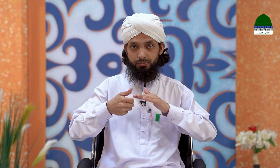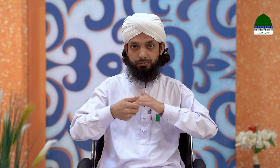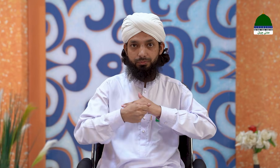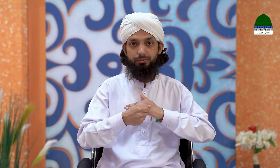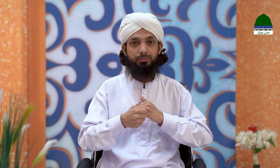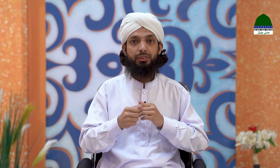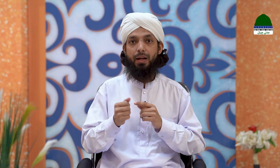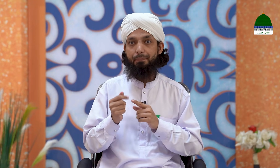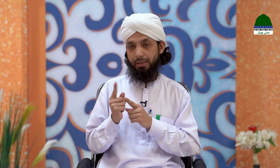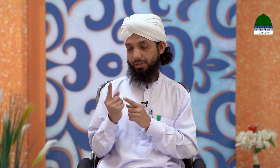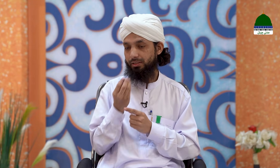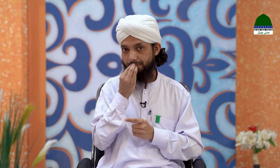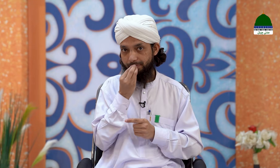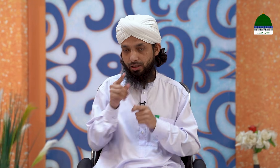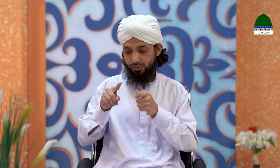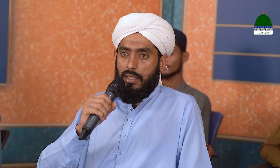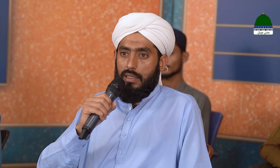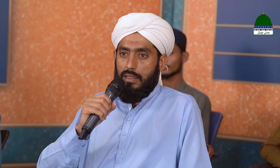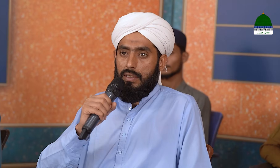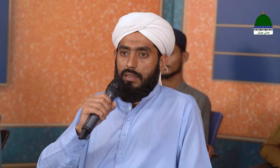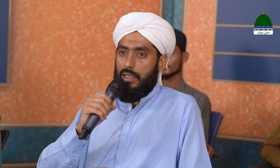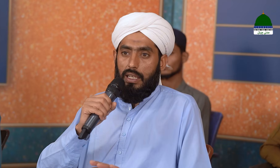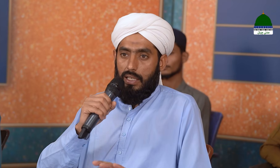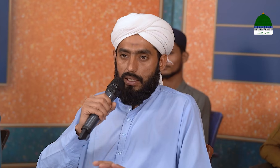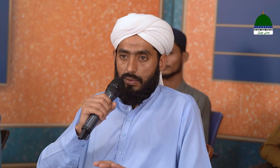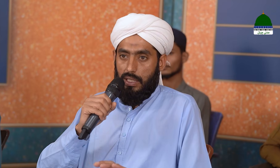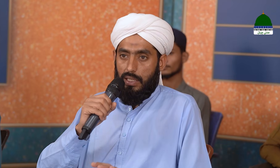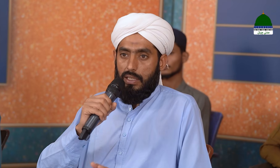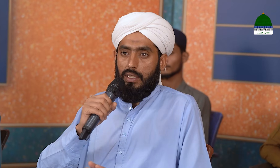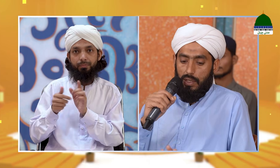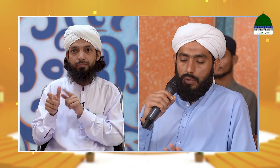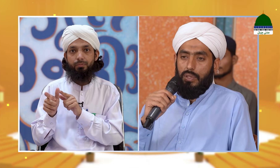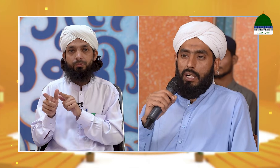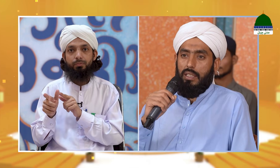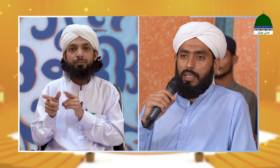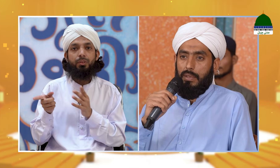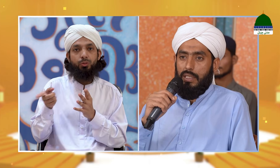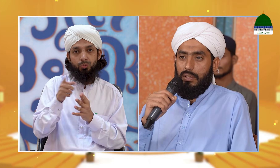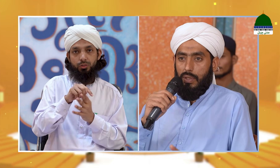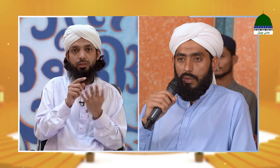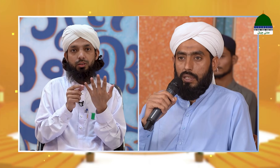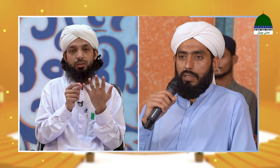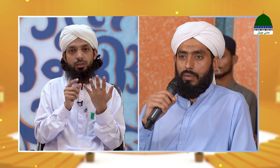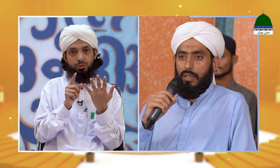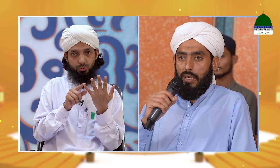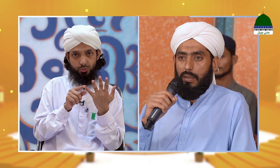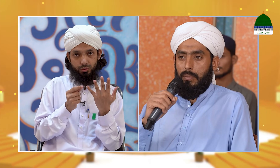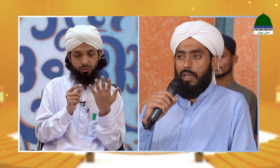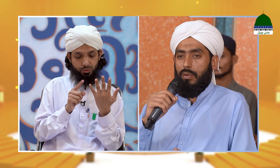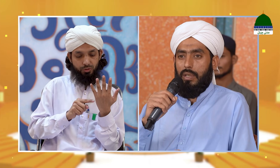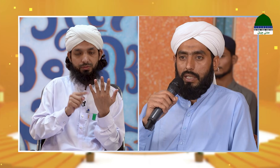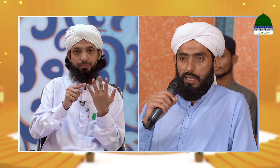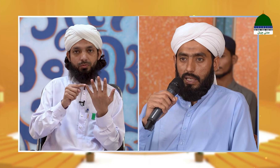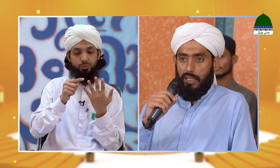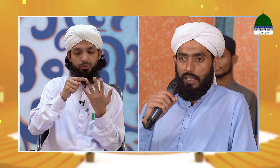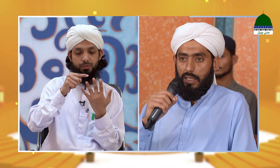سیدھے ہاتھ شروع کرنے ہیں، انگوٹھے کو نہیں کاٹنے، نہیں انگوٹھے کاٹنا۔ کے دوسرے ہاتھ کے بھی چھوٹی انگلی سے شروع کرنا ہے، بڑے